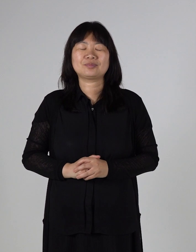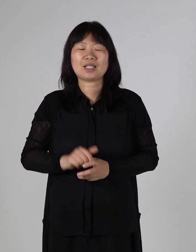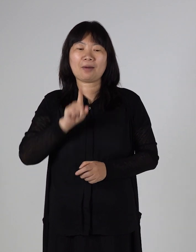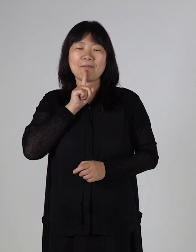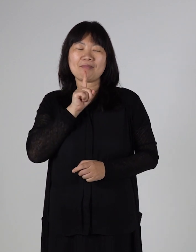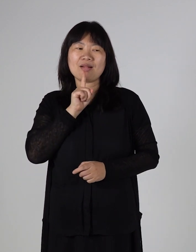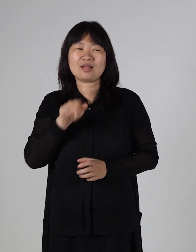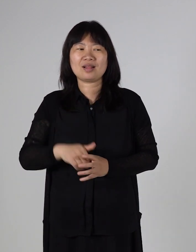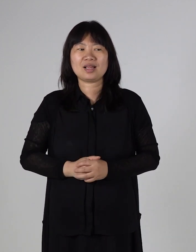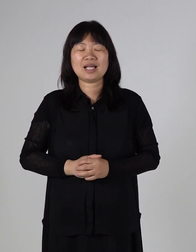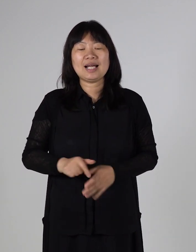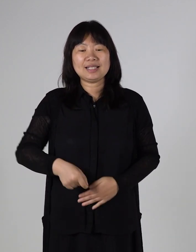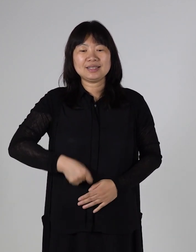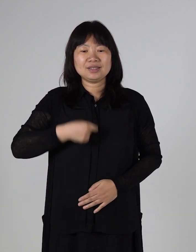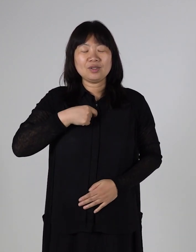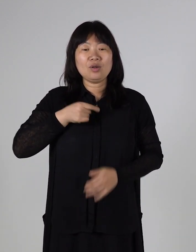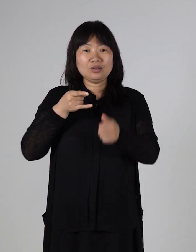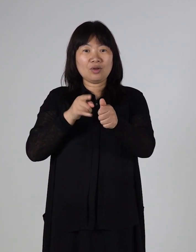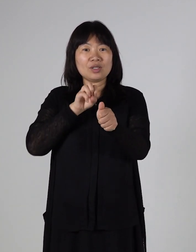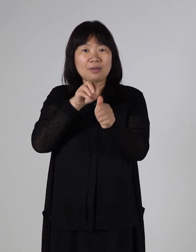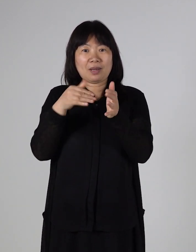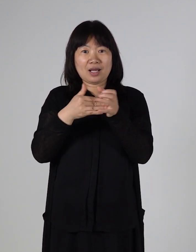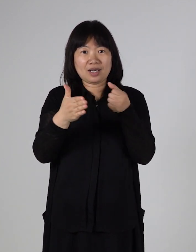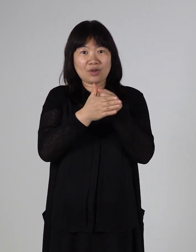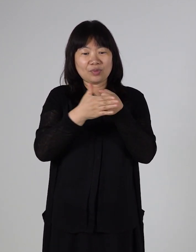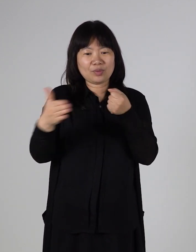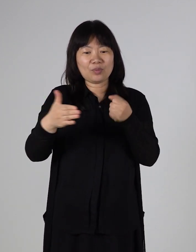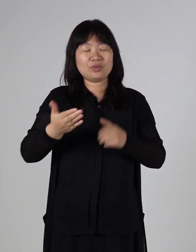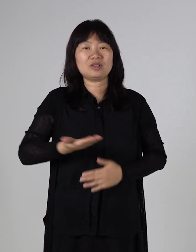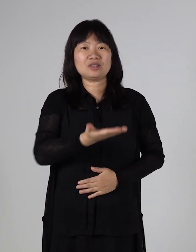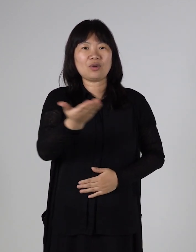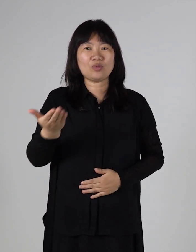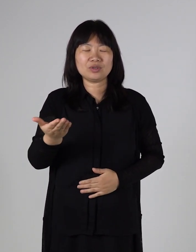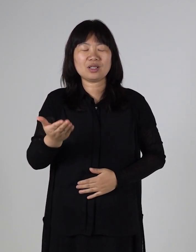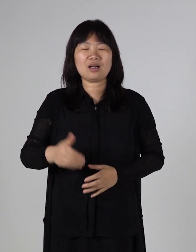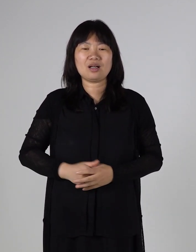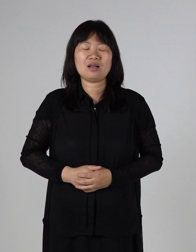이르시되 진실로 너희에게 이르노니 너희가